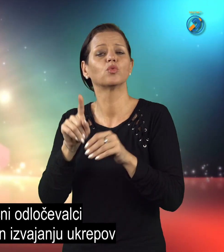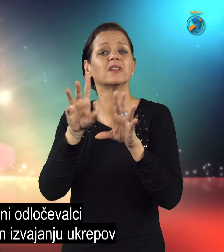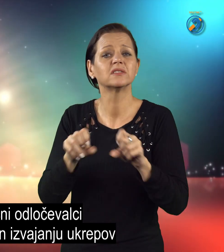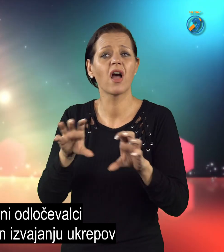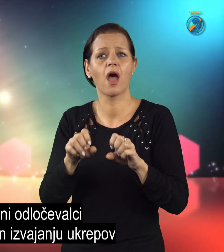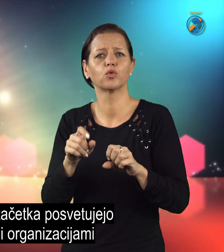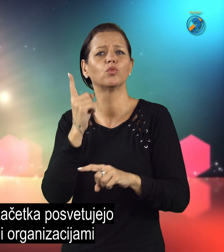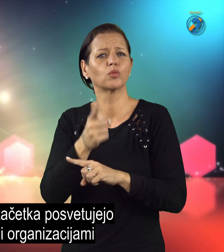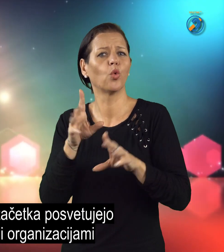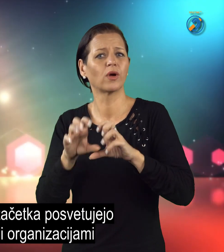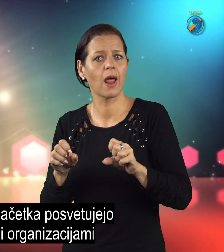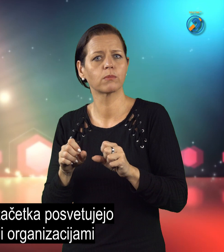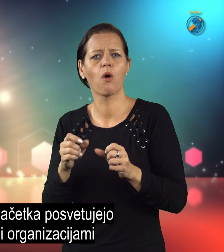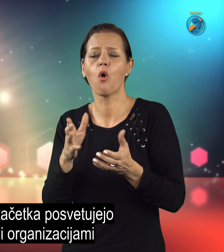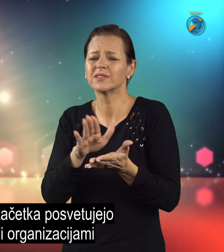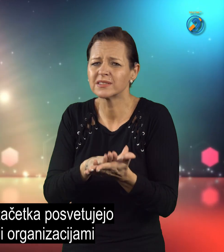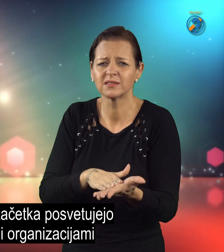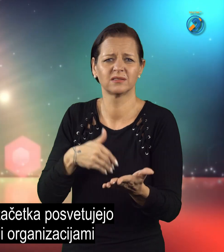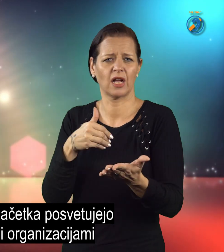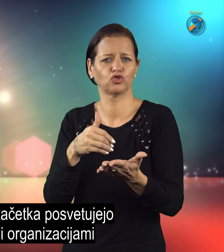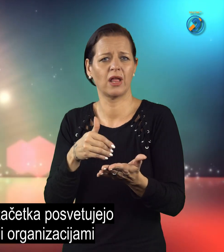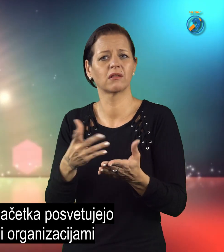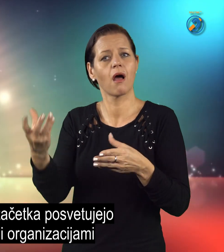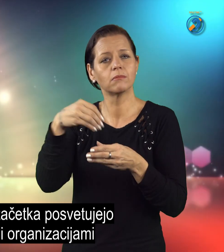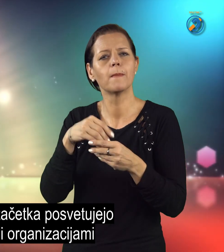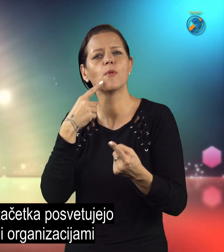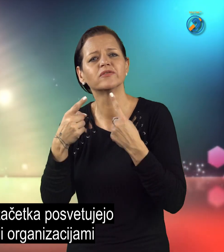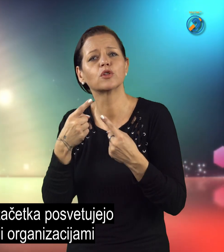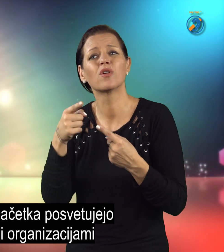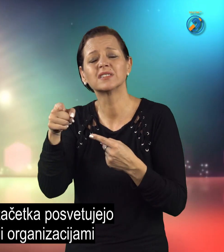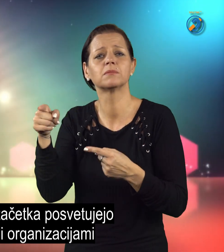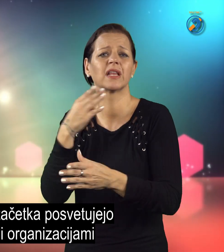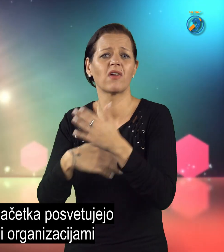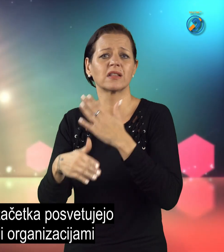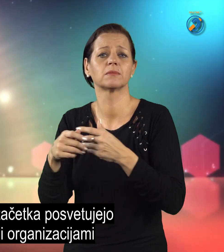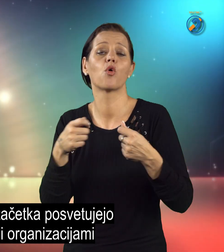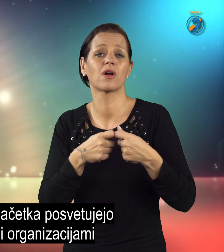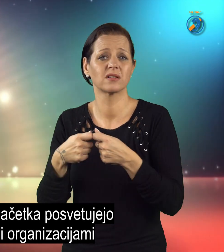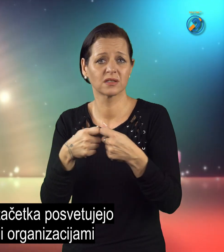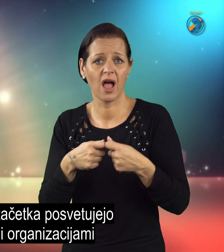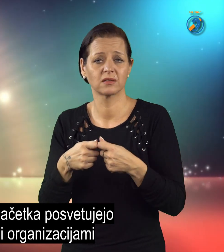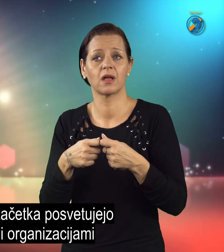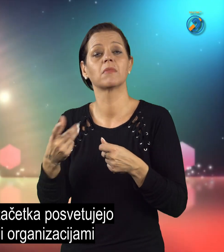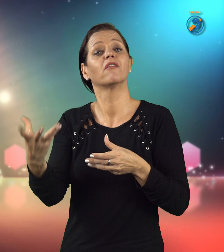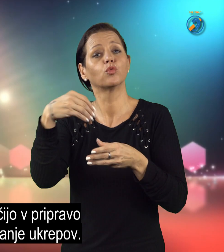začetka posvetujejo z invalidskimi organizacijami in jih vključijo v pripravo in sprejemanje ukrepov.